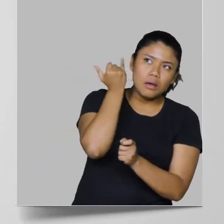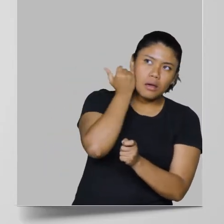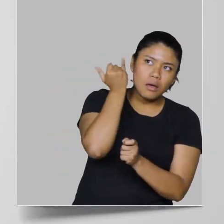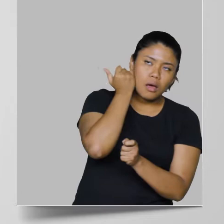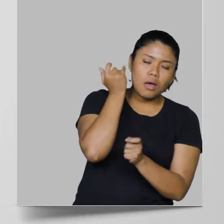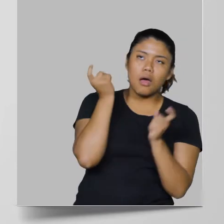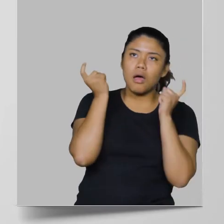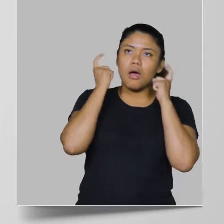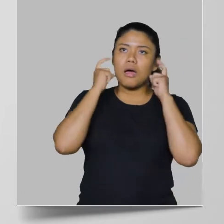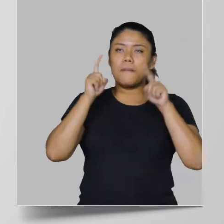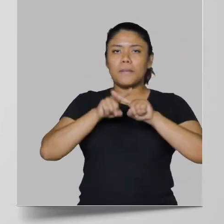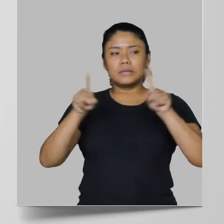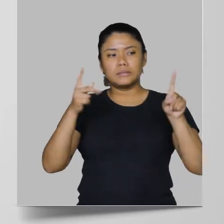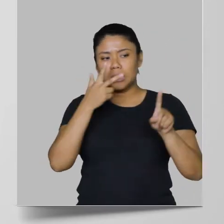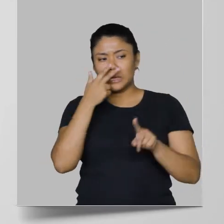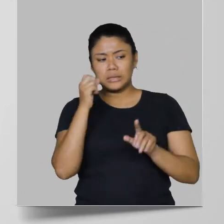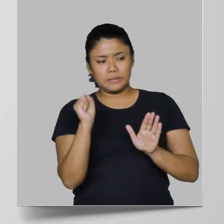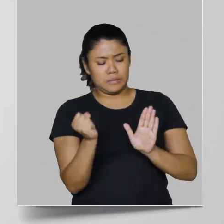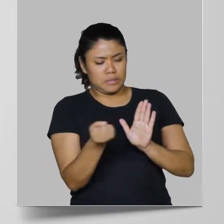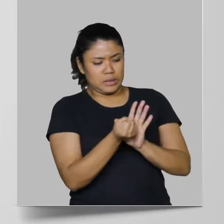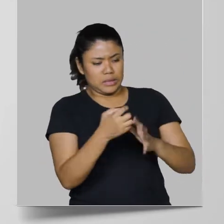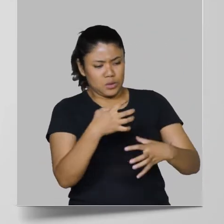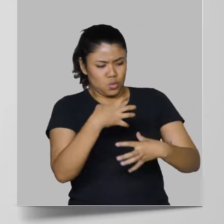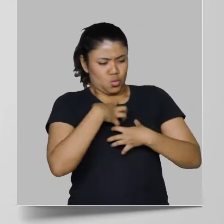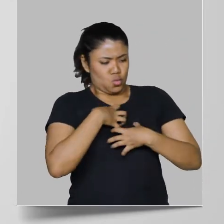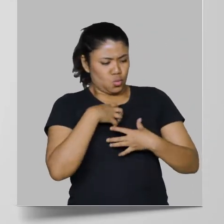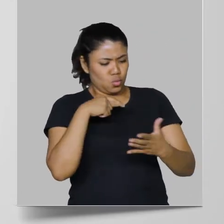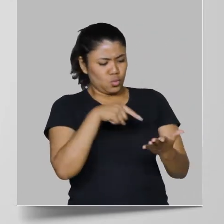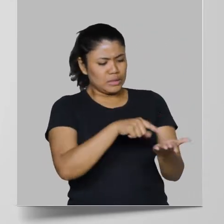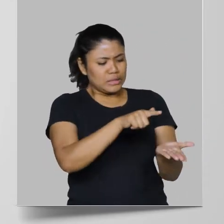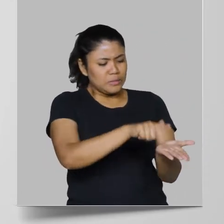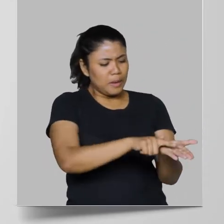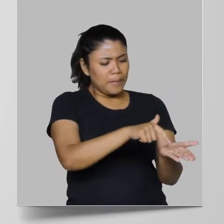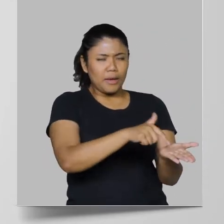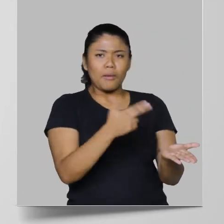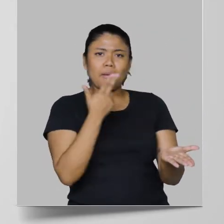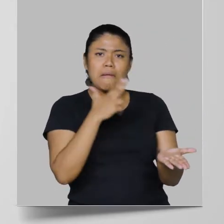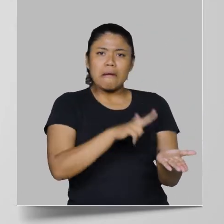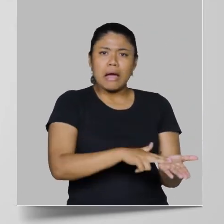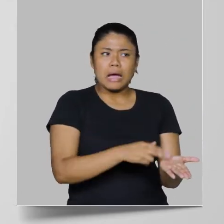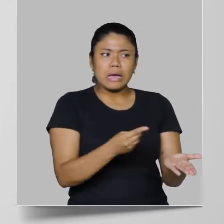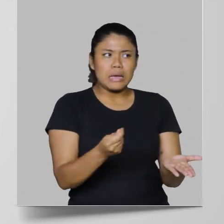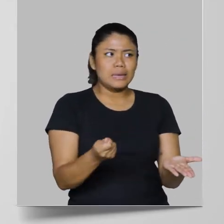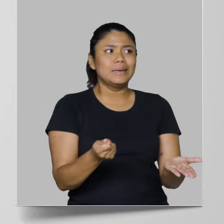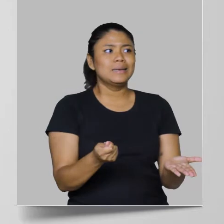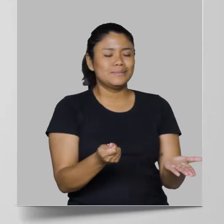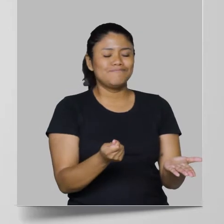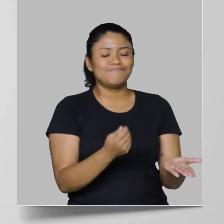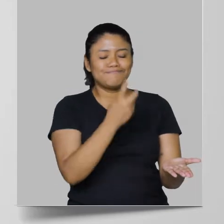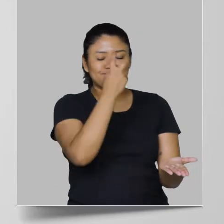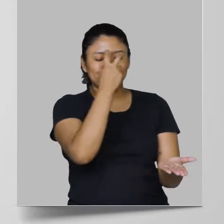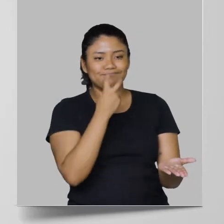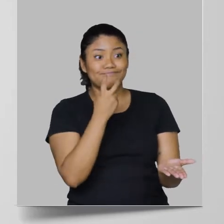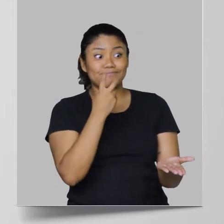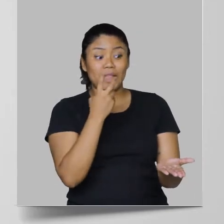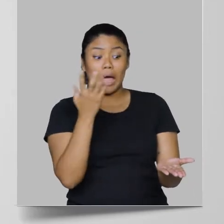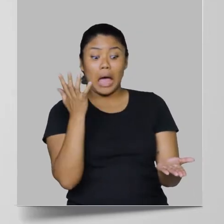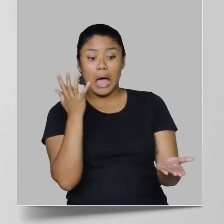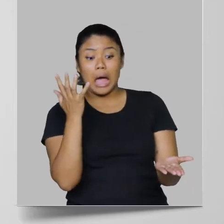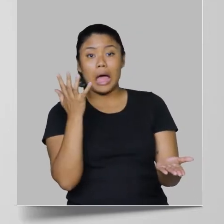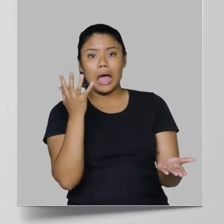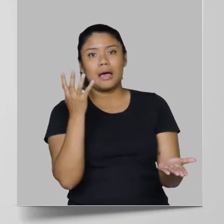impacto inicial é tipo, o que é isso? Né? Então aí aquilo ali grita que, tipo, hello, eu sou